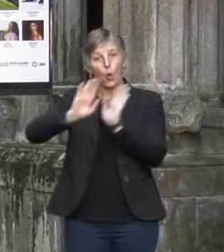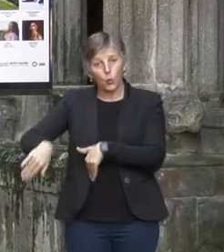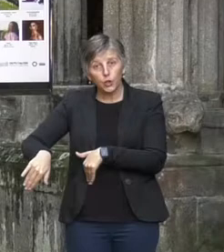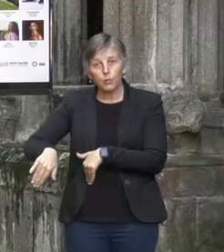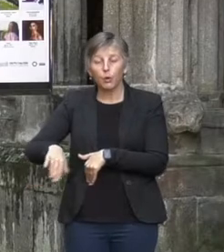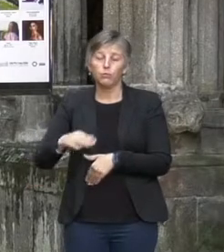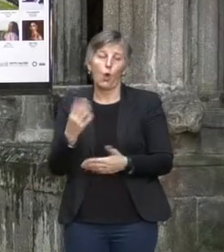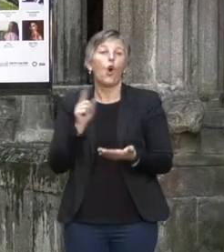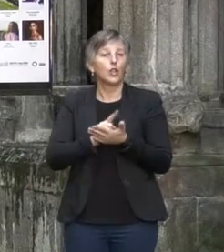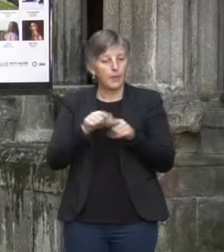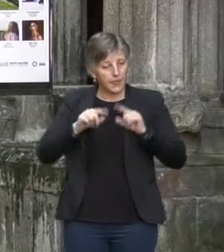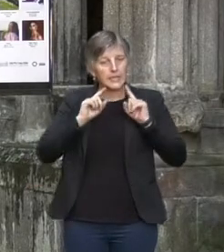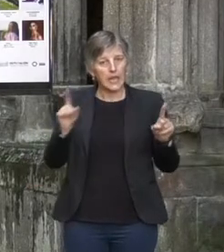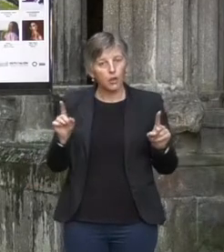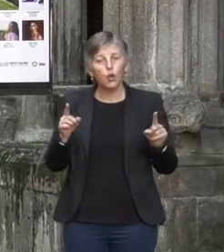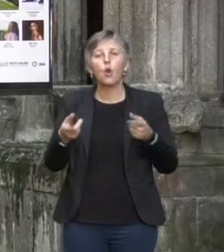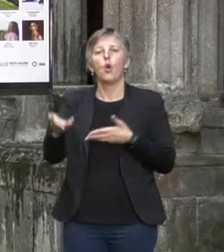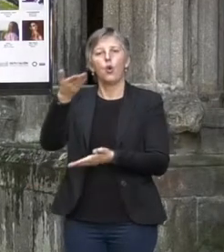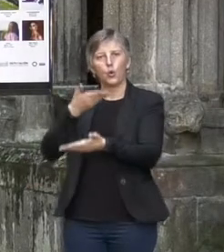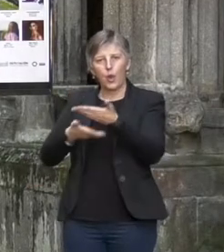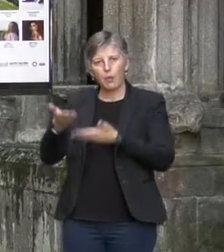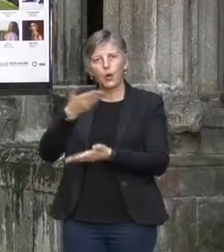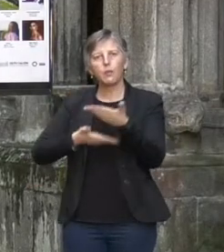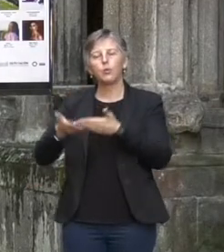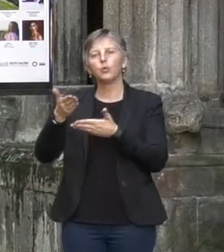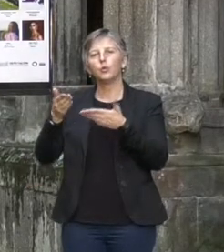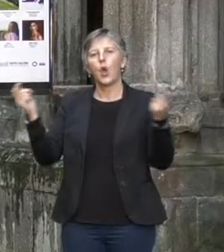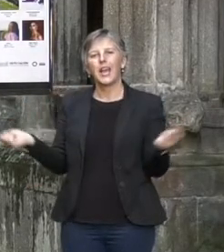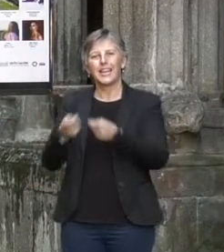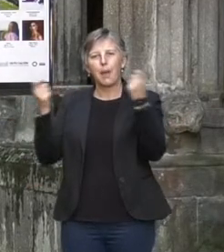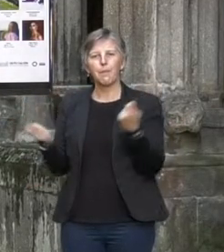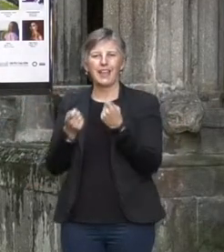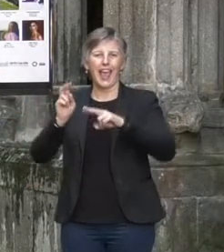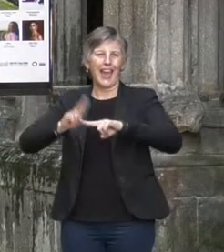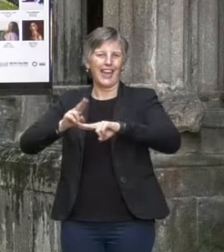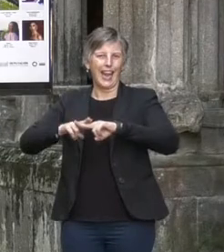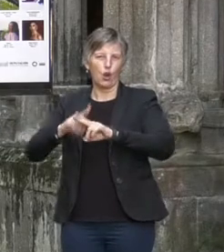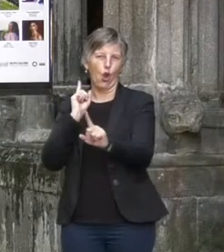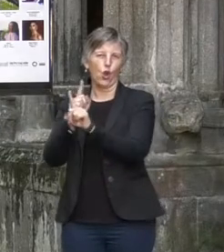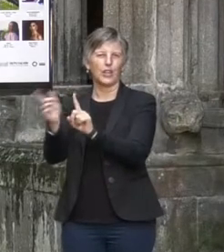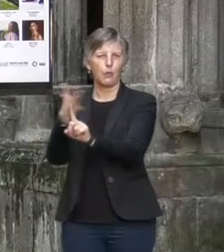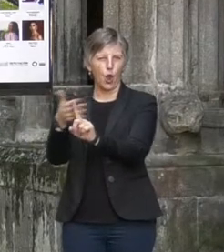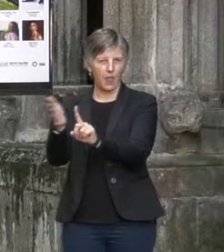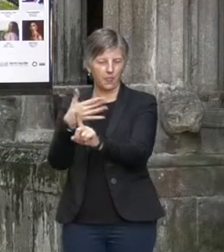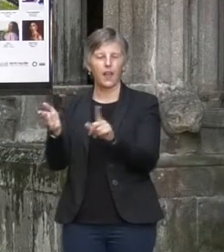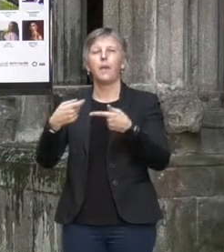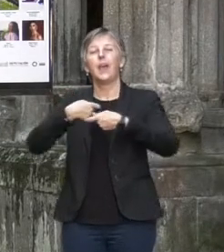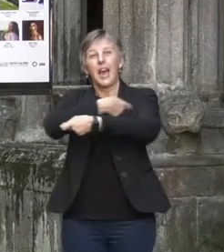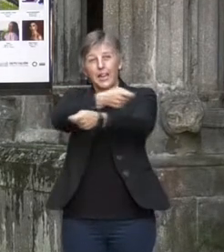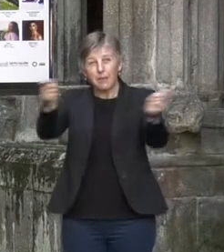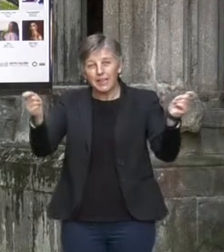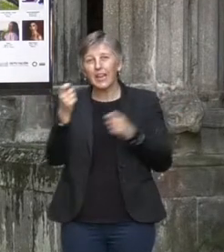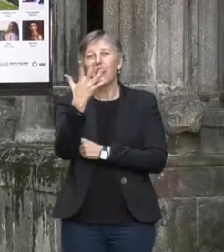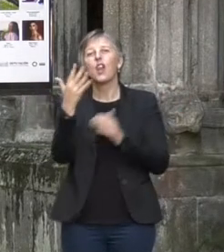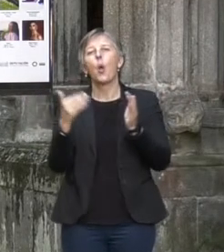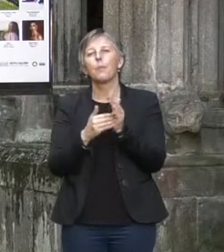un ano máis, imos colaborar coa campaña en negro contra as violencias, imos repartir máis de